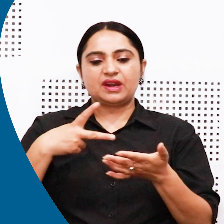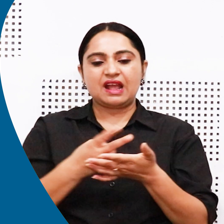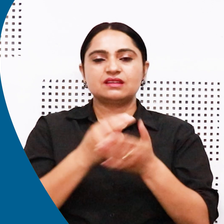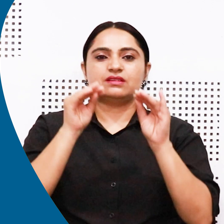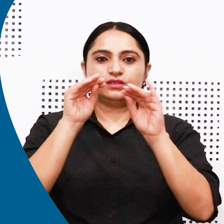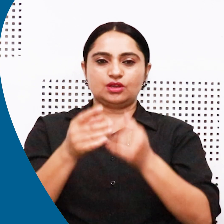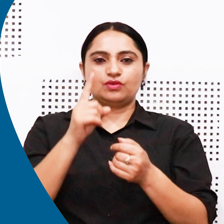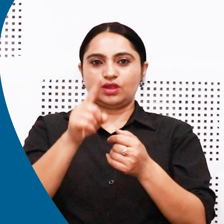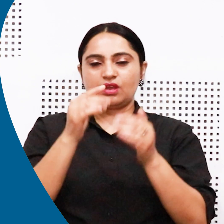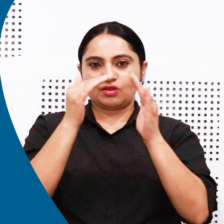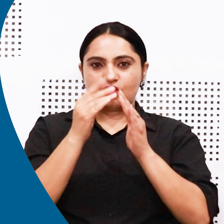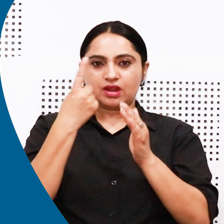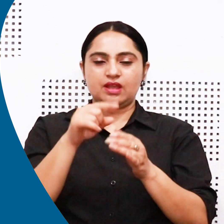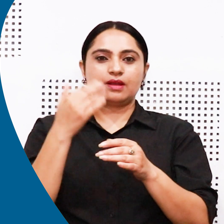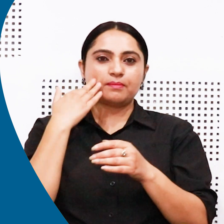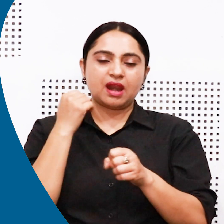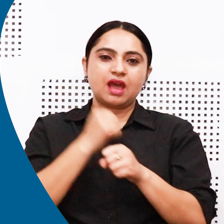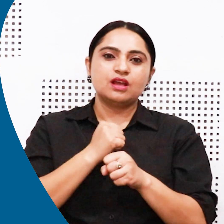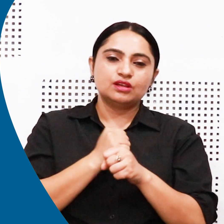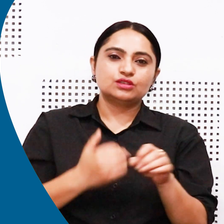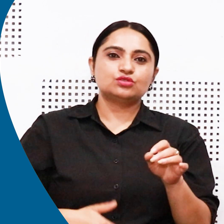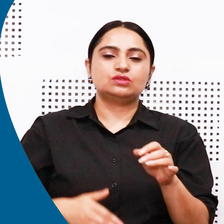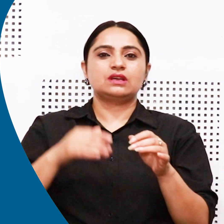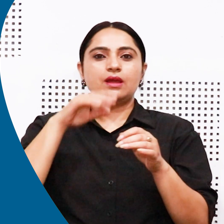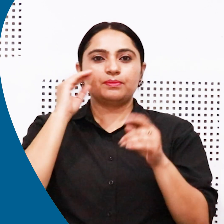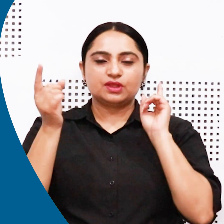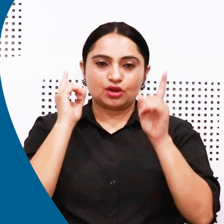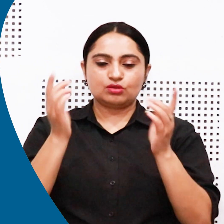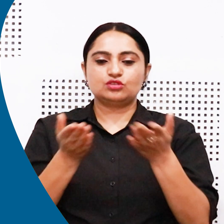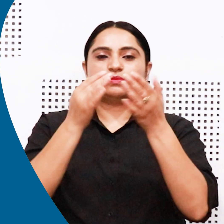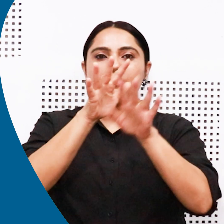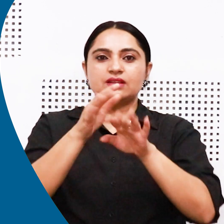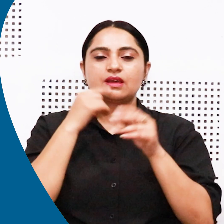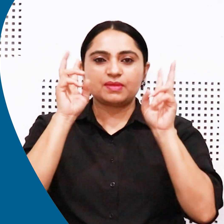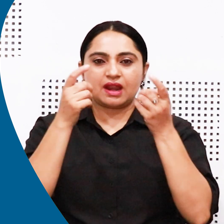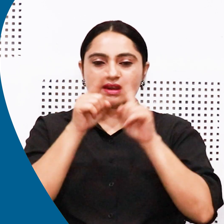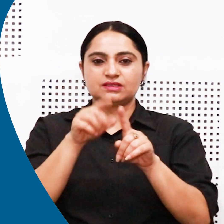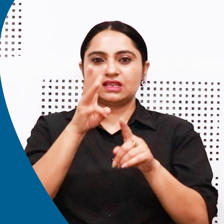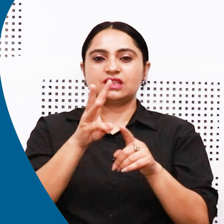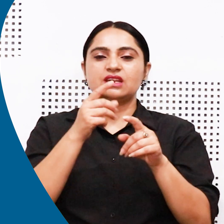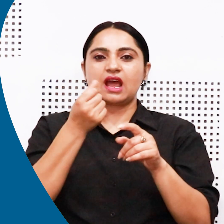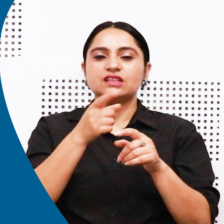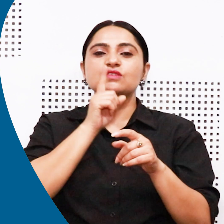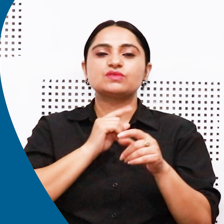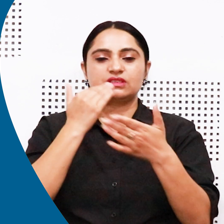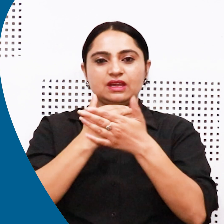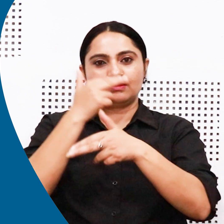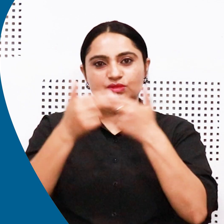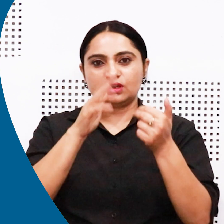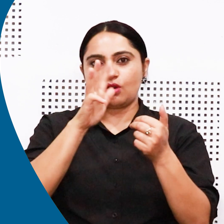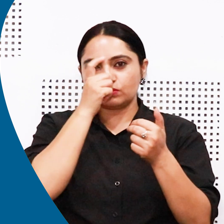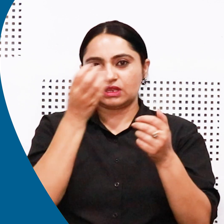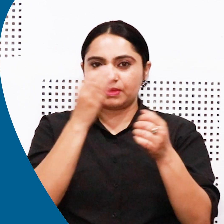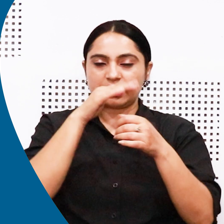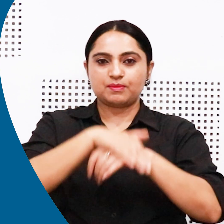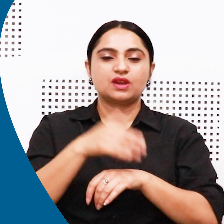एक महिला स्वरोजगार वीरेन्द्रनगरको समृद्धिको आधार भन्ने नाराका साथ लगातार 3 आर्थिक वर्षमा कार्यक्रम चल्दा 900 भन्दा